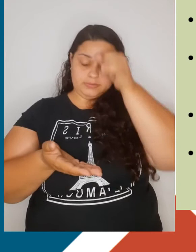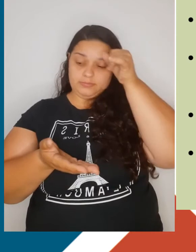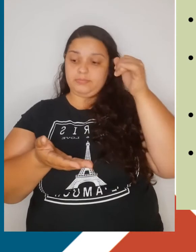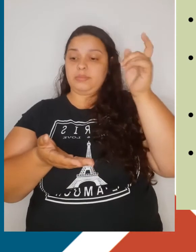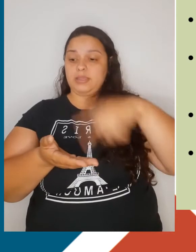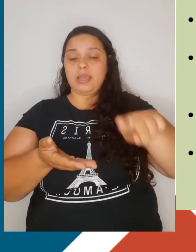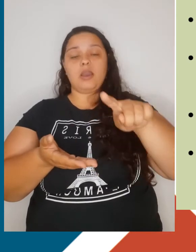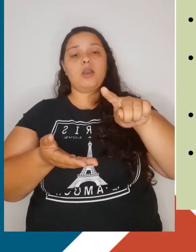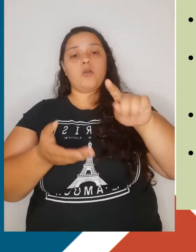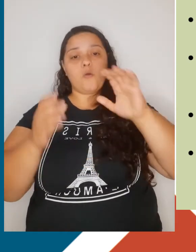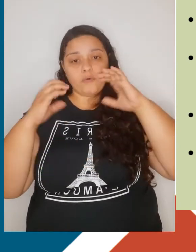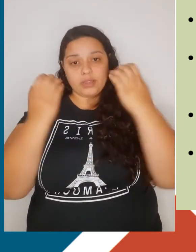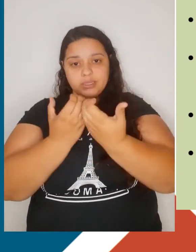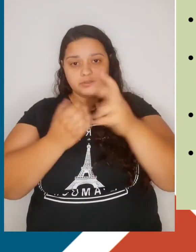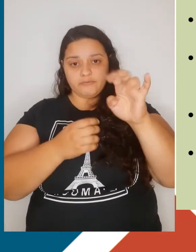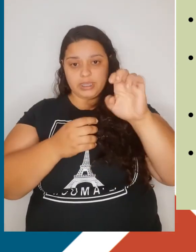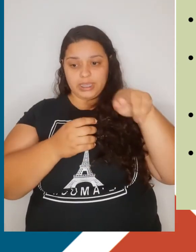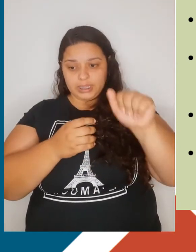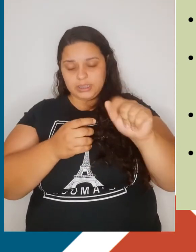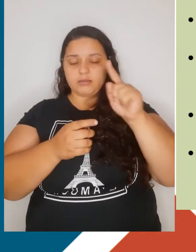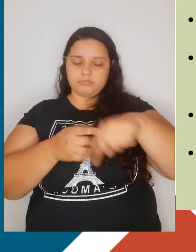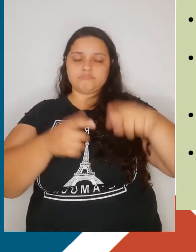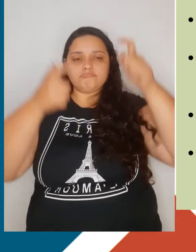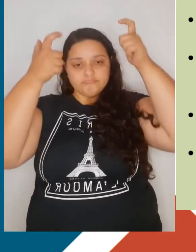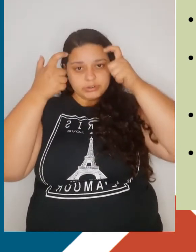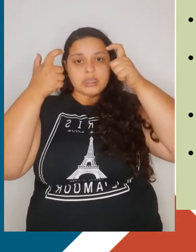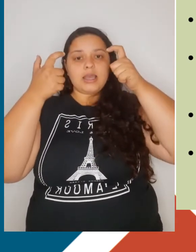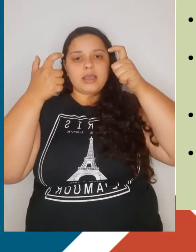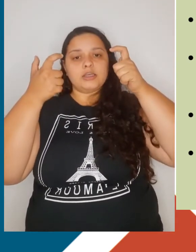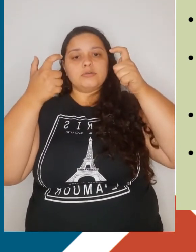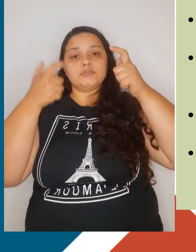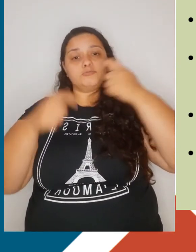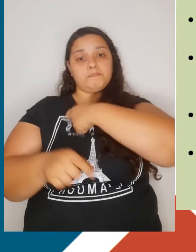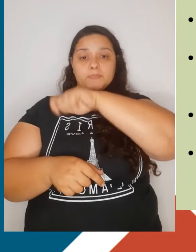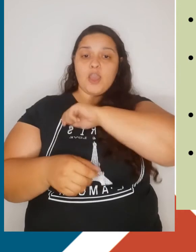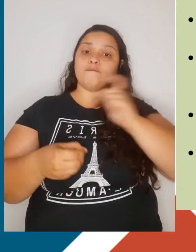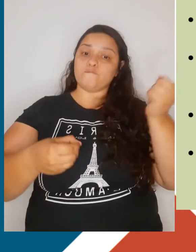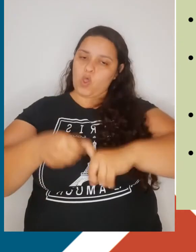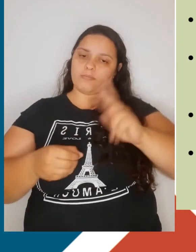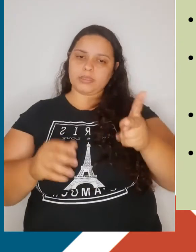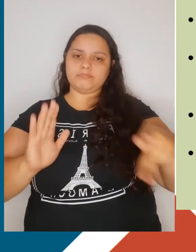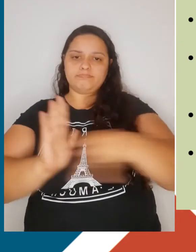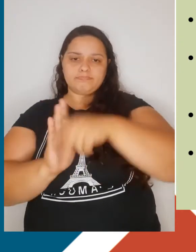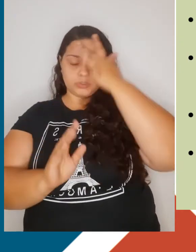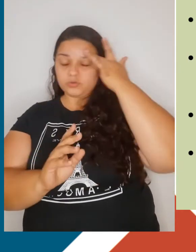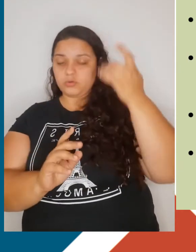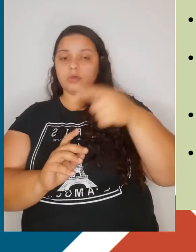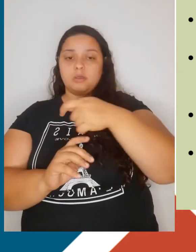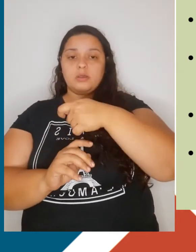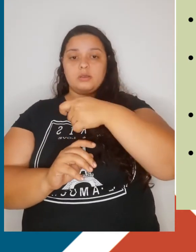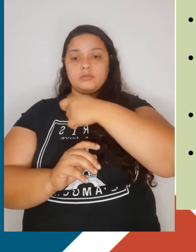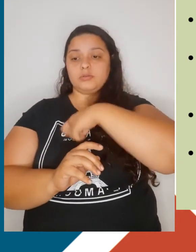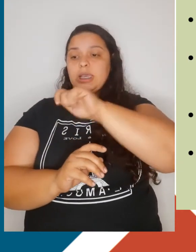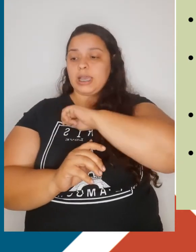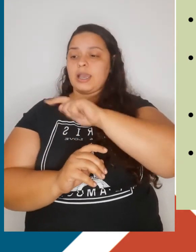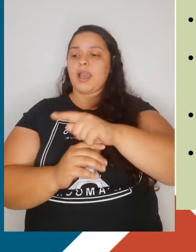é derrotado. Acontece o Congresso de Viena e o trono espanhol volta para um rei espanhol. Com isso, a